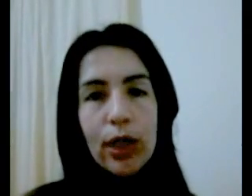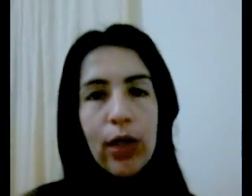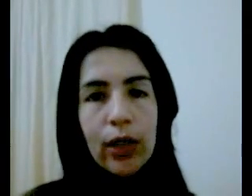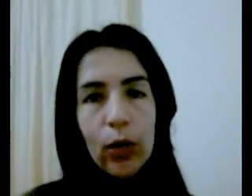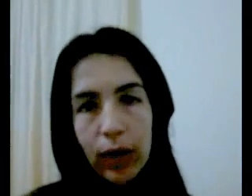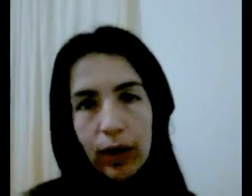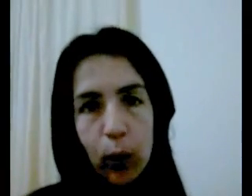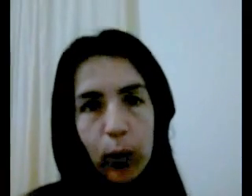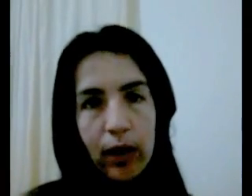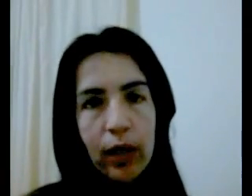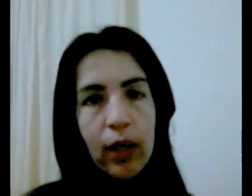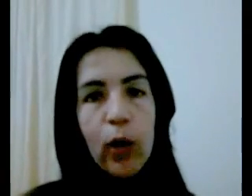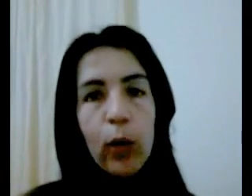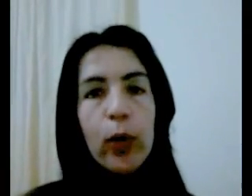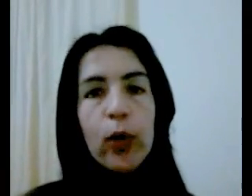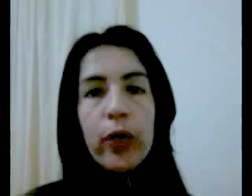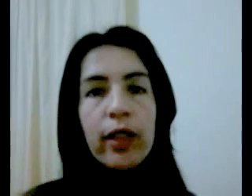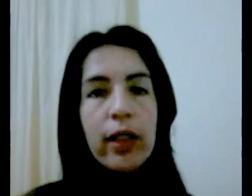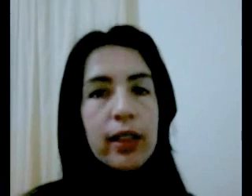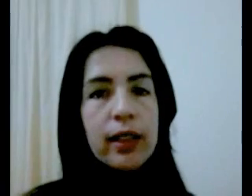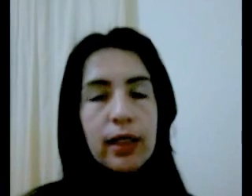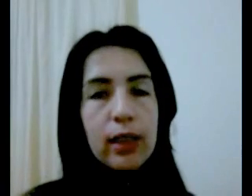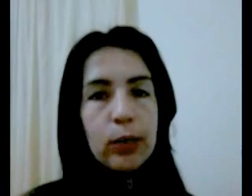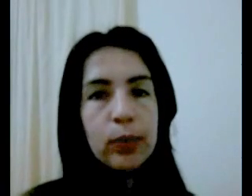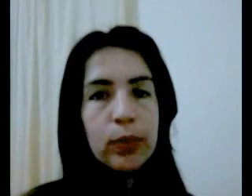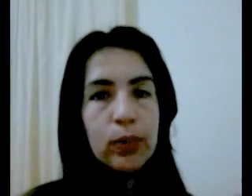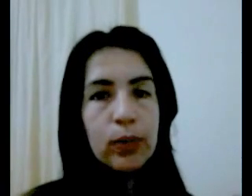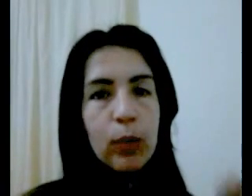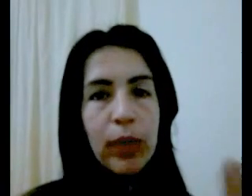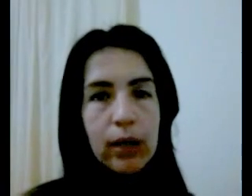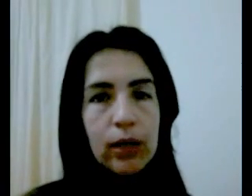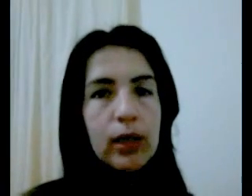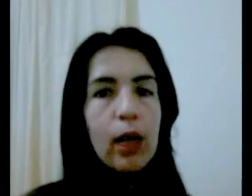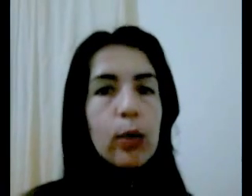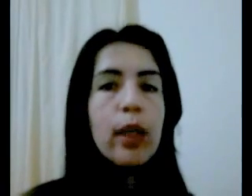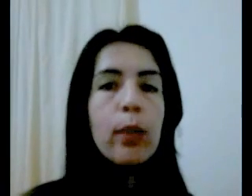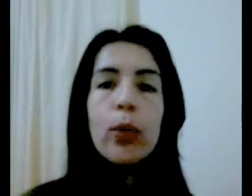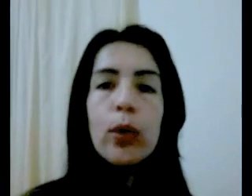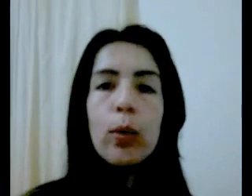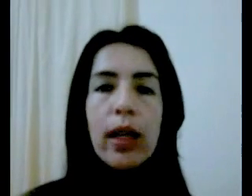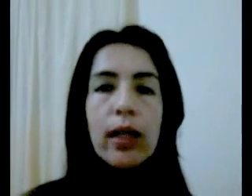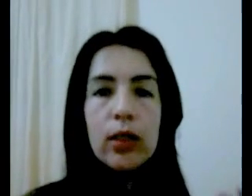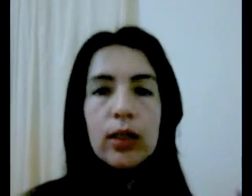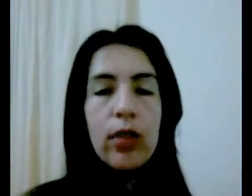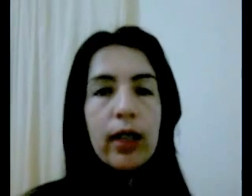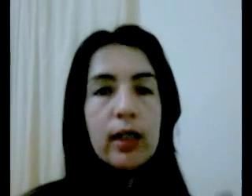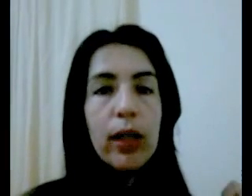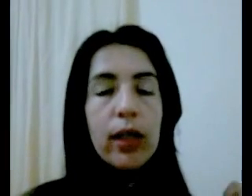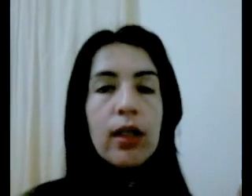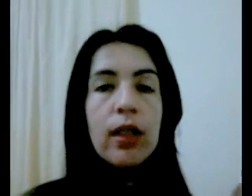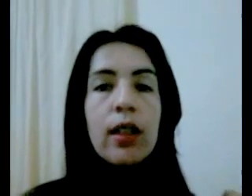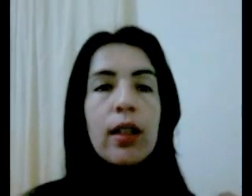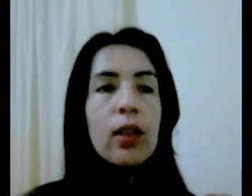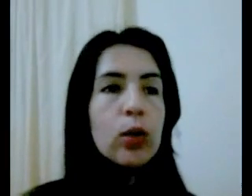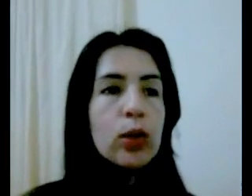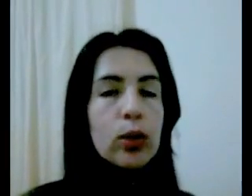conseguir vaga com ela também. O meu convênio ele é, assim, uma benção, sabe? É muito complicado de conseguir vaga. Você marca